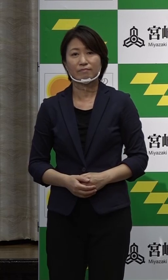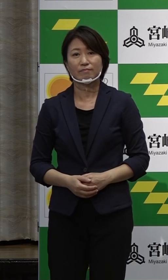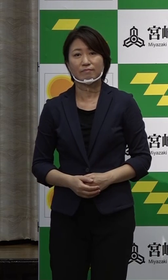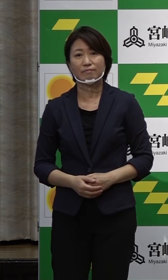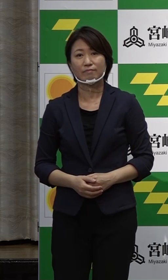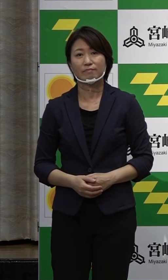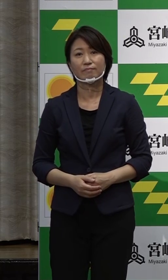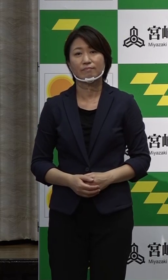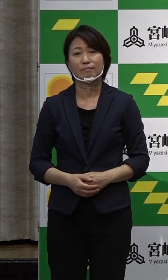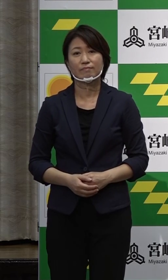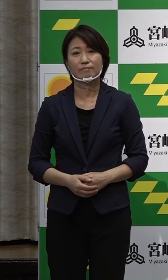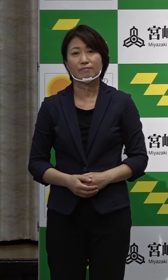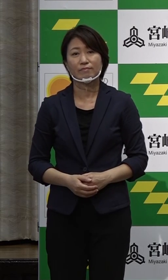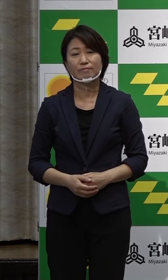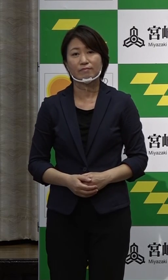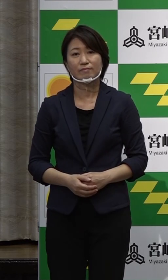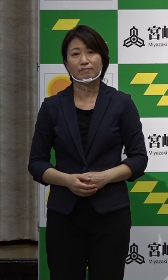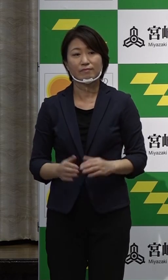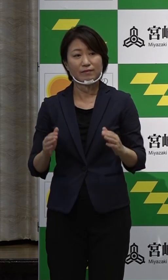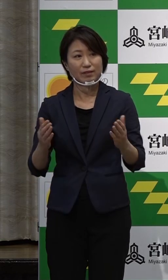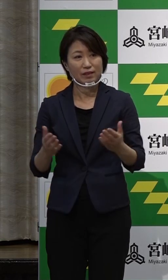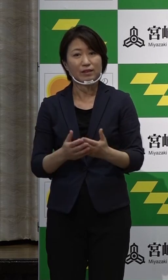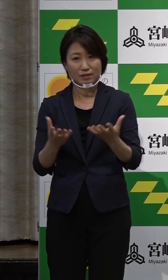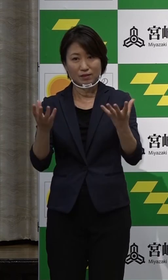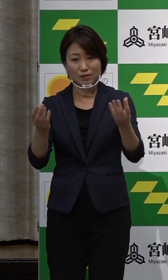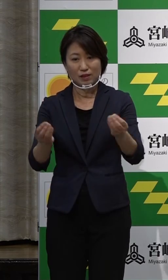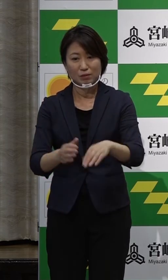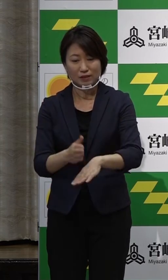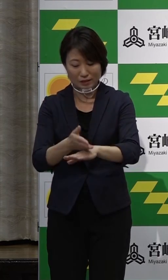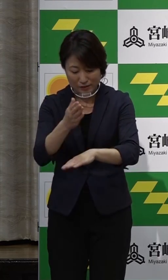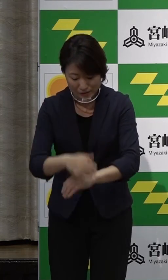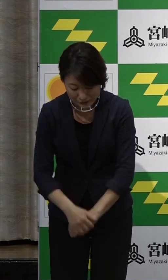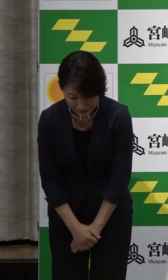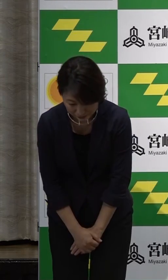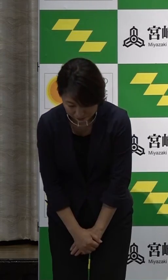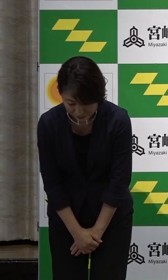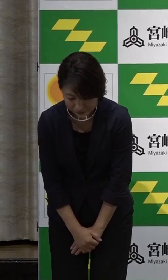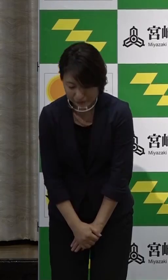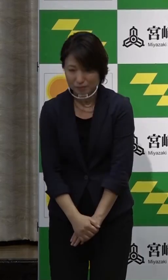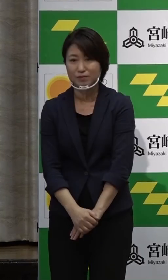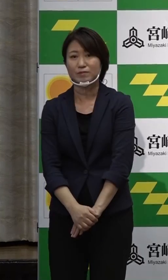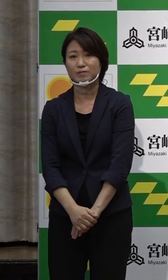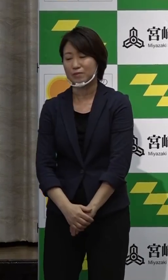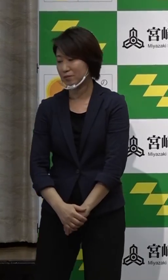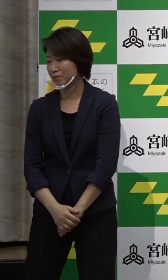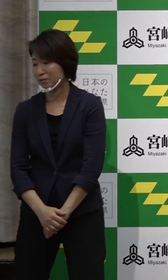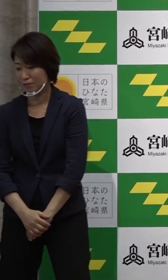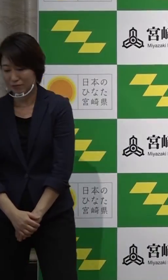内容ですので以上とします。ありがとうございました。